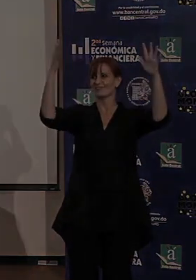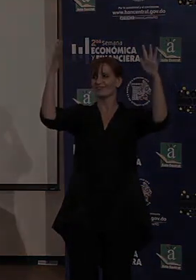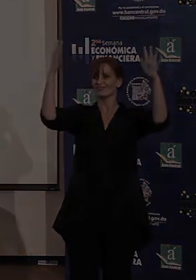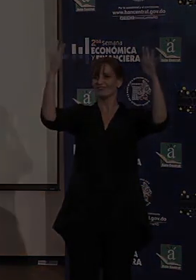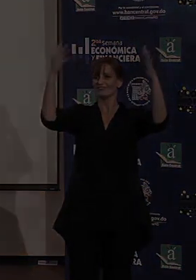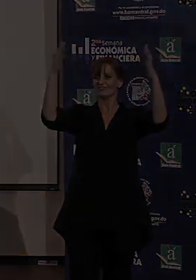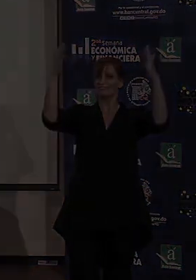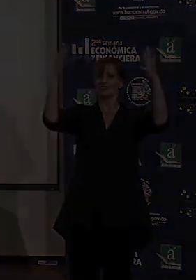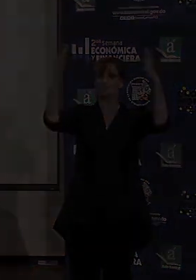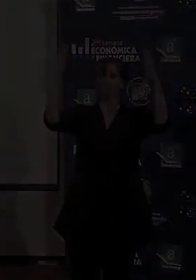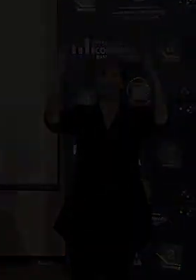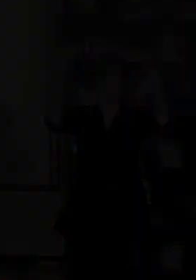aplausos aplausos intérprete